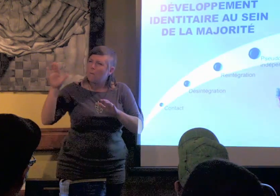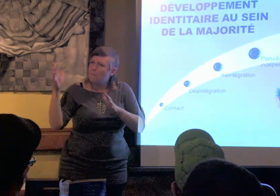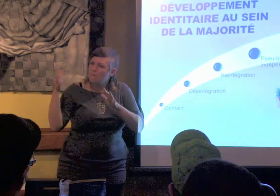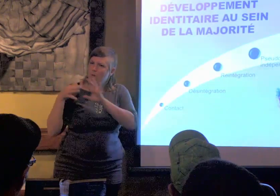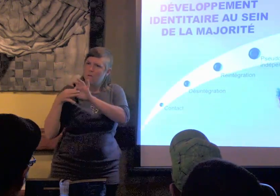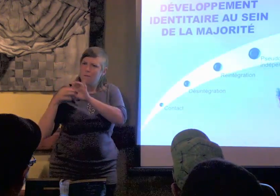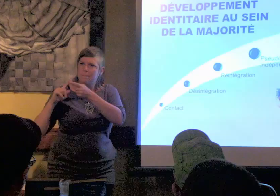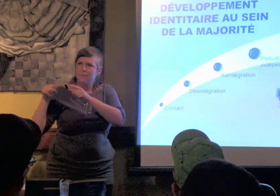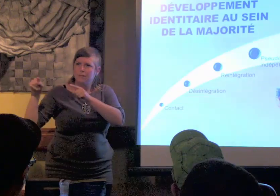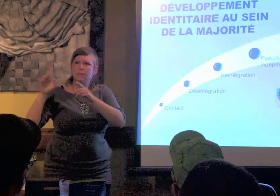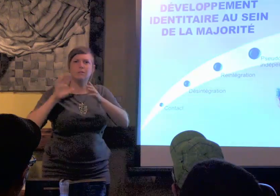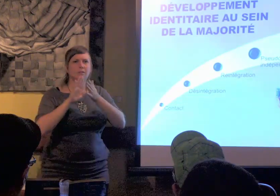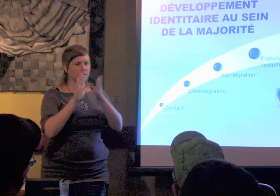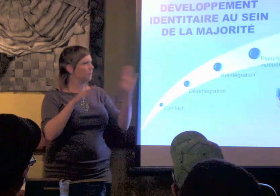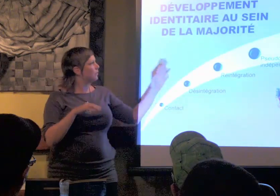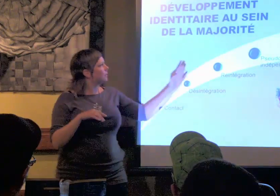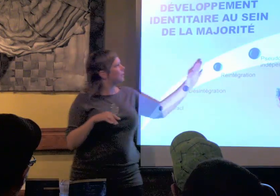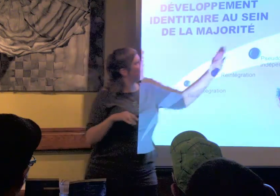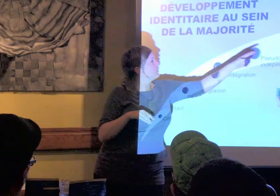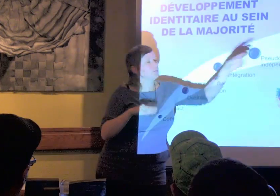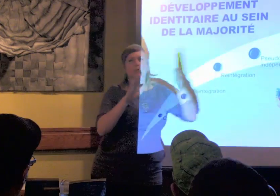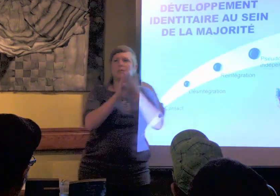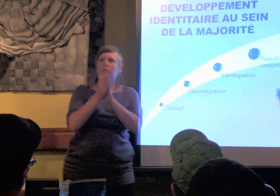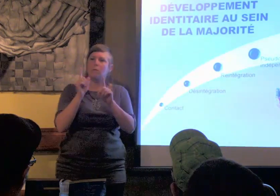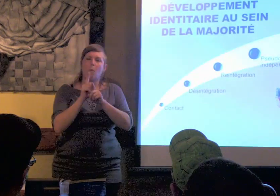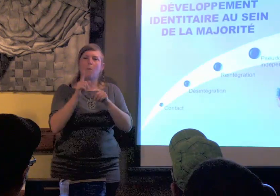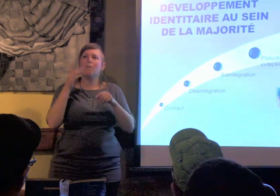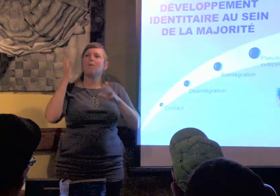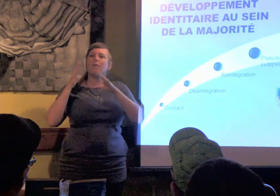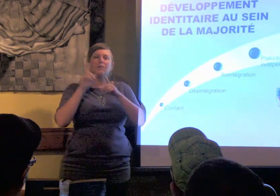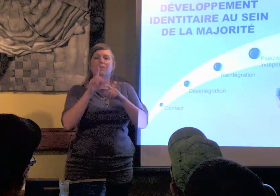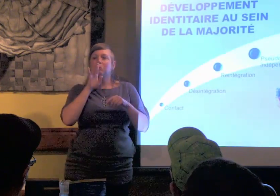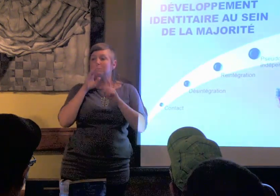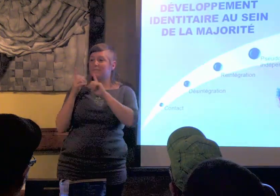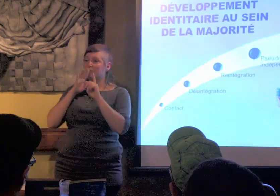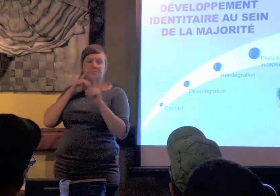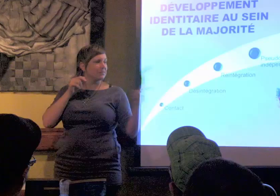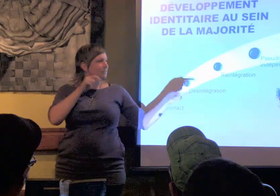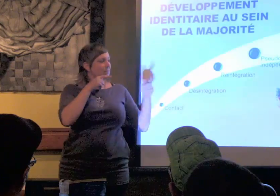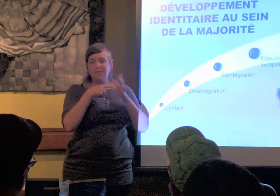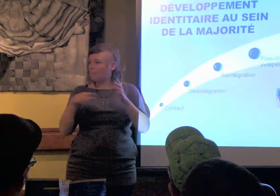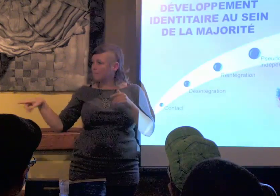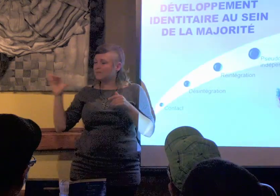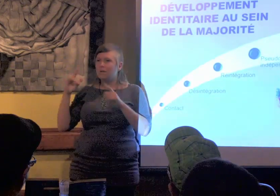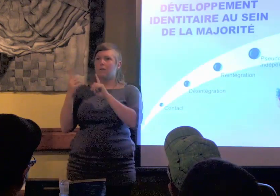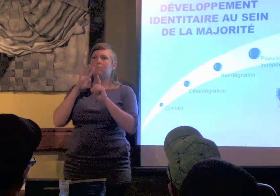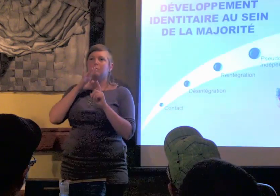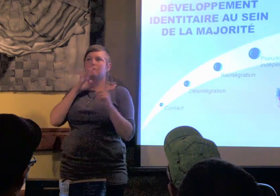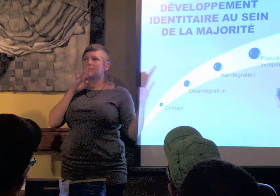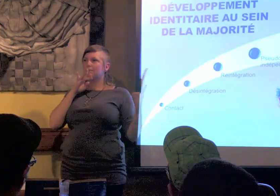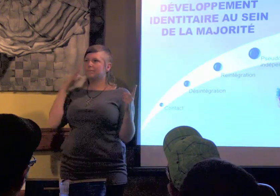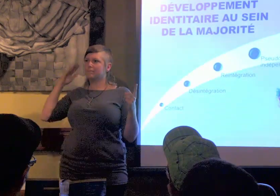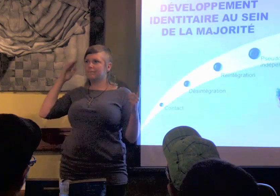des relations, échanger avec les sourds et avoir des amitiés avec les sourds alors que moi, je n'y arrive pas. Donc, comme on disait